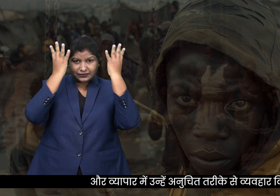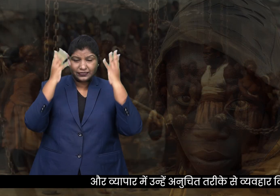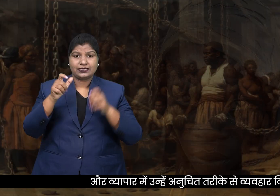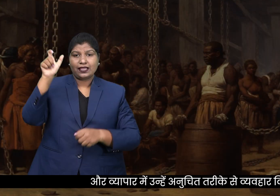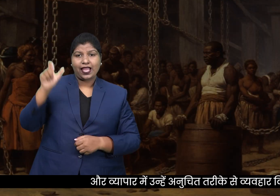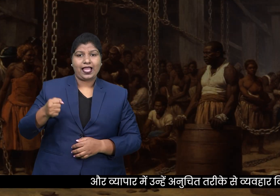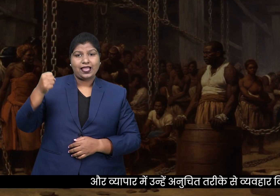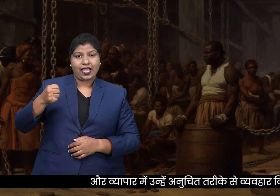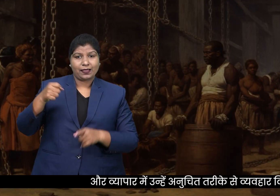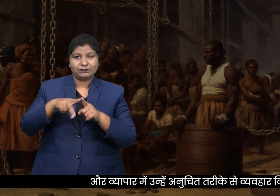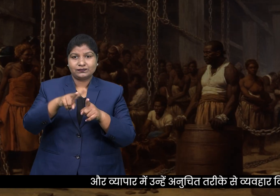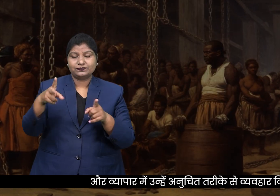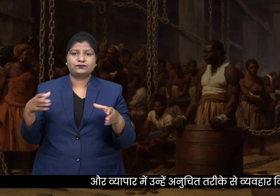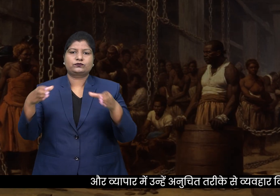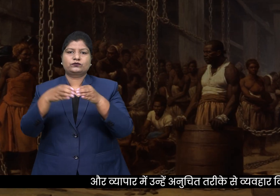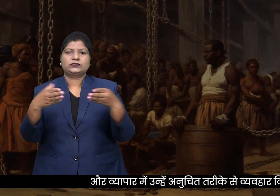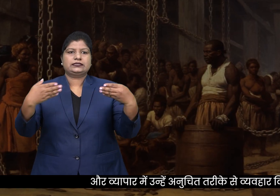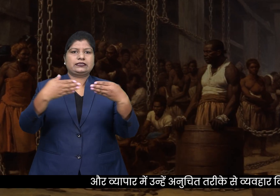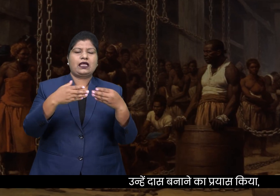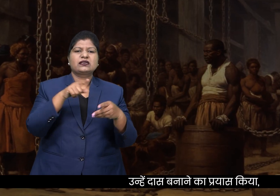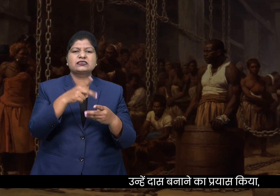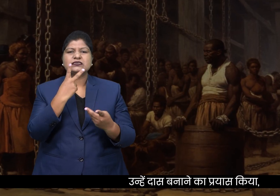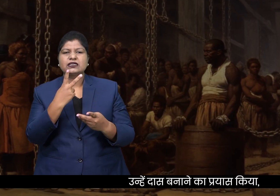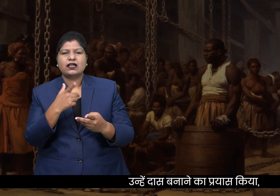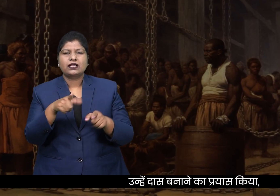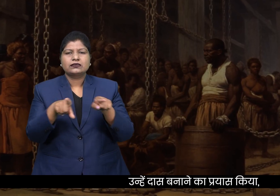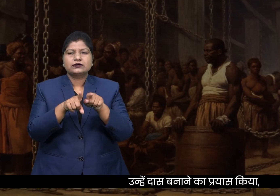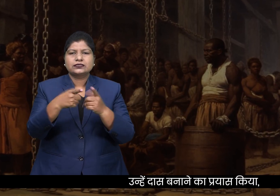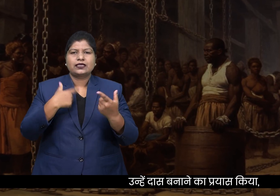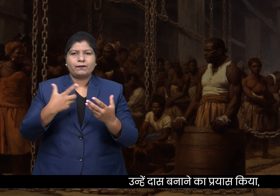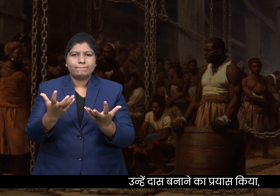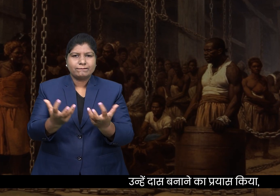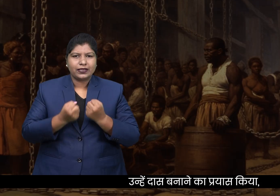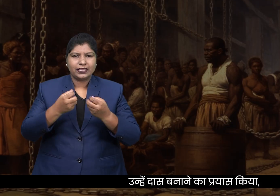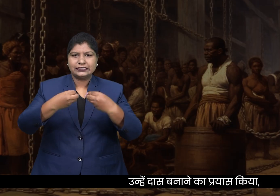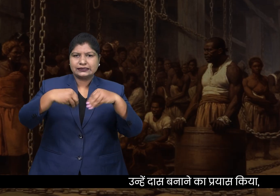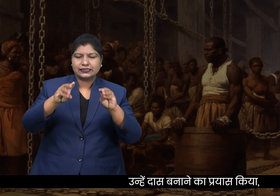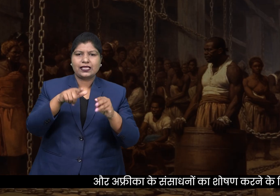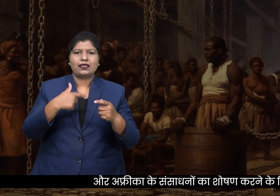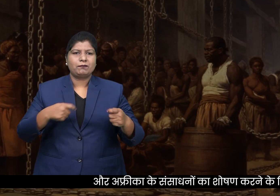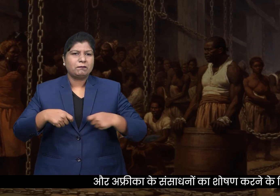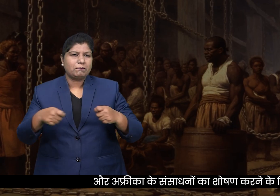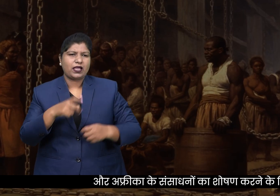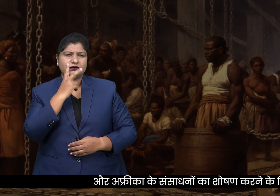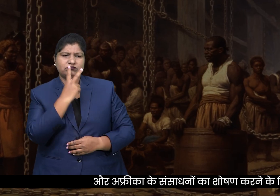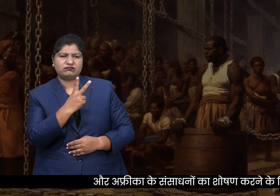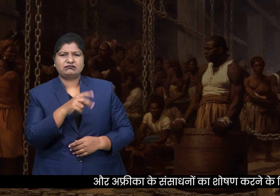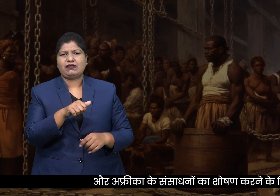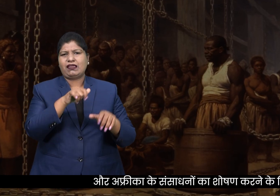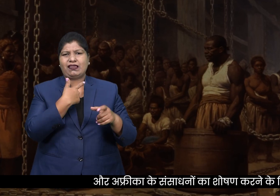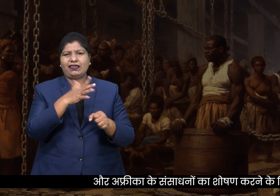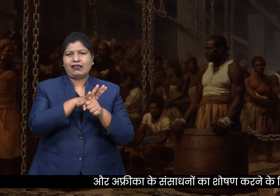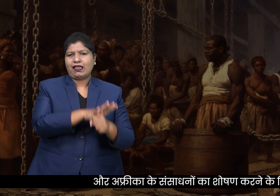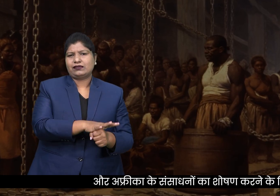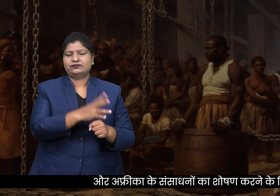में उन्हें अनुचित तरीके से व्यवहार किया, उन्हें दास बनाने का प्रयास किया और अफ्रीका के